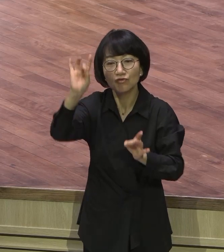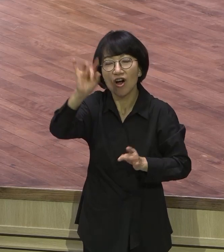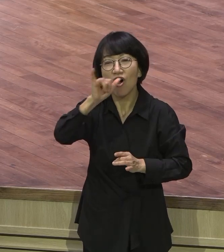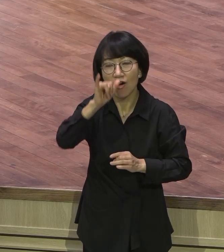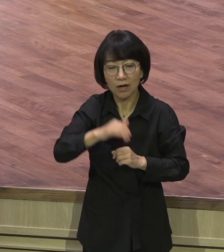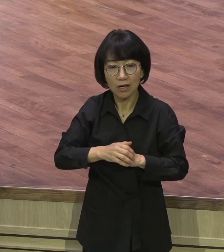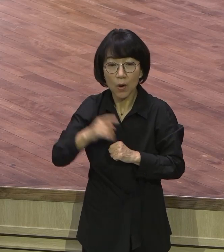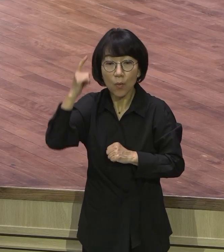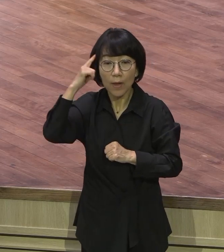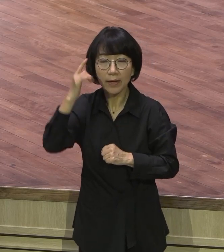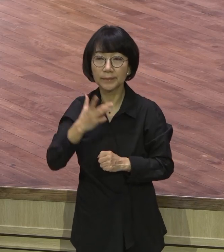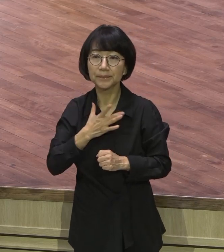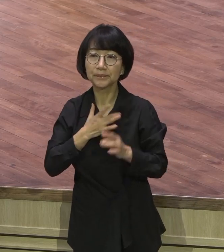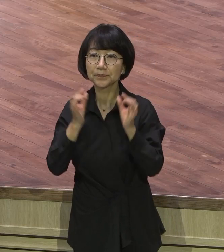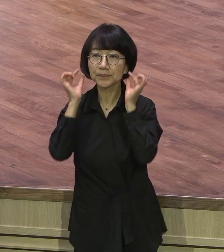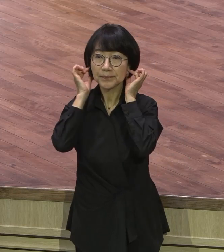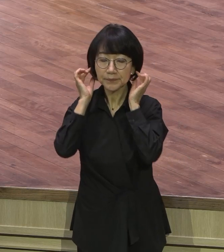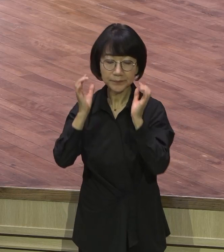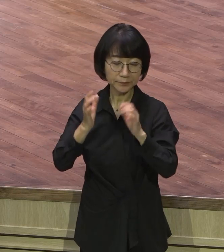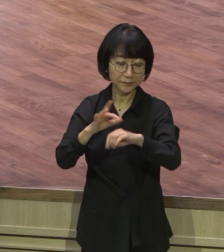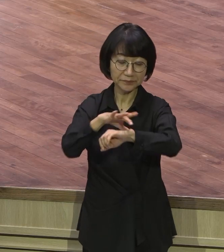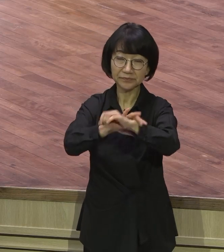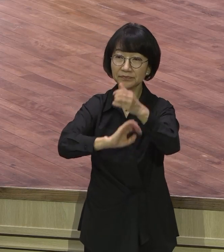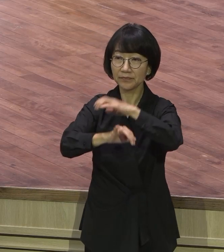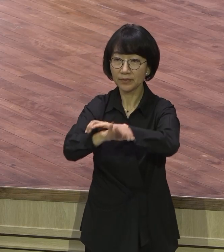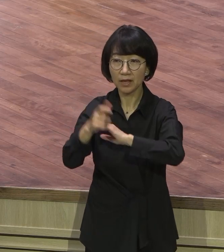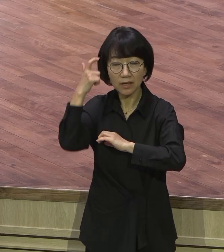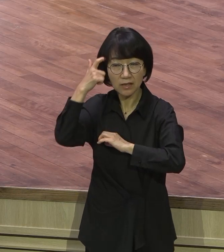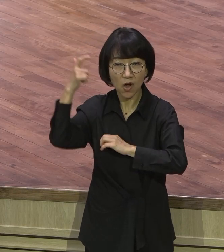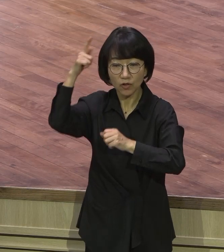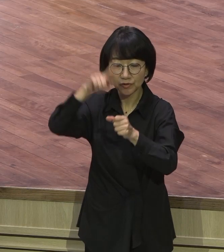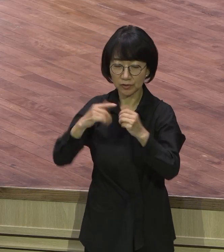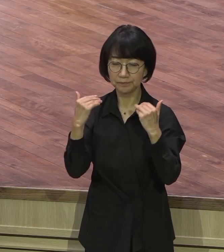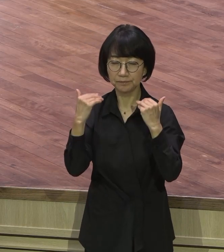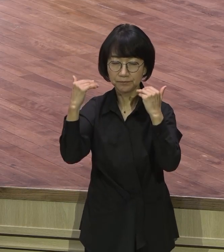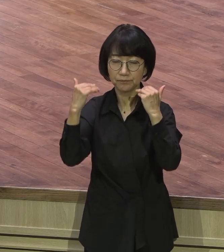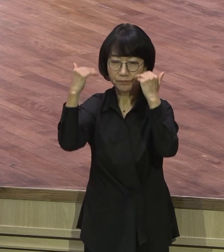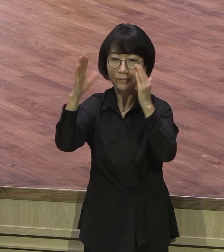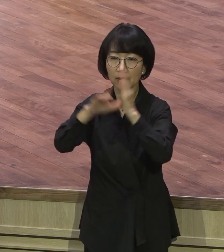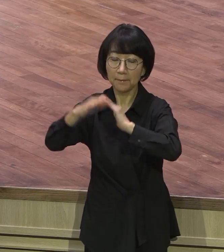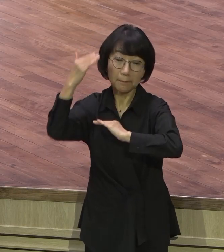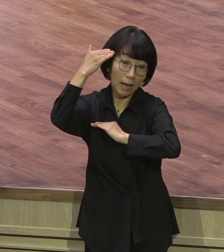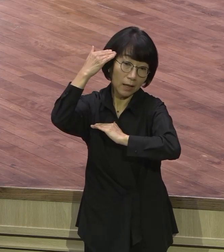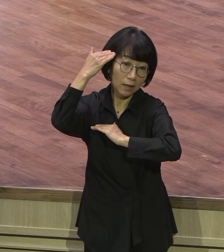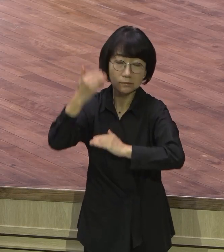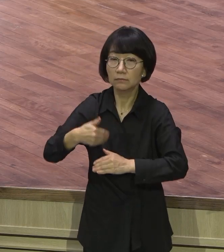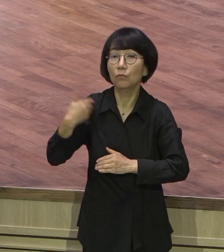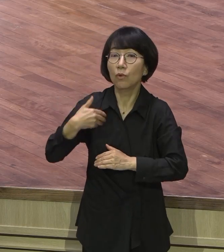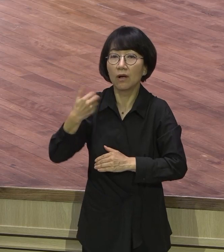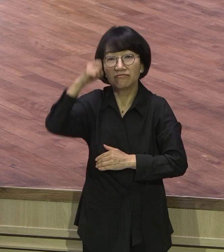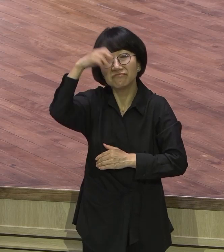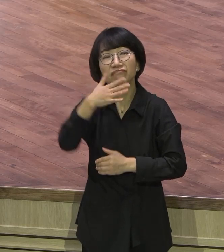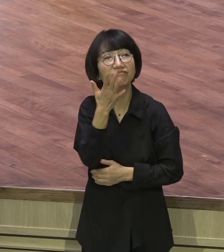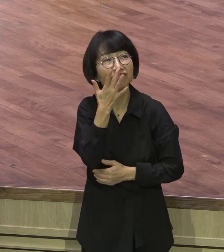이게 얼마나 영적 암덩어리고 여기서 영적 성장에 얼마나 어마어마한 그런 방해가 되고 있는지 못 느껴.